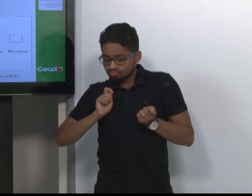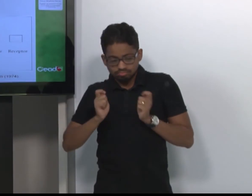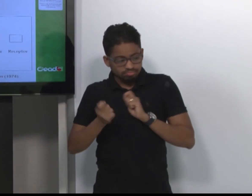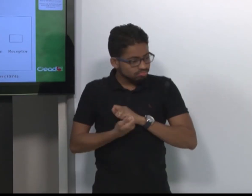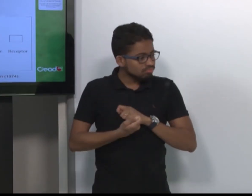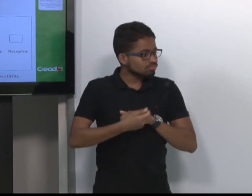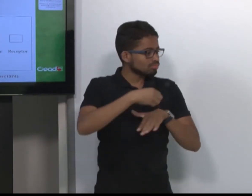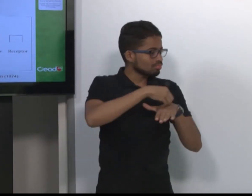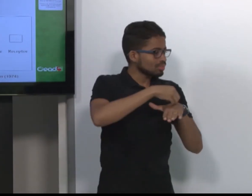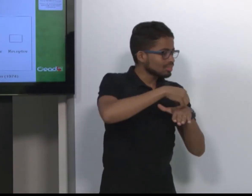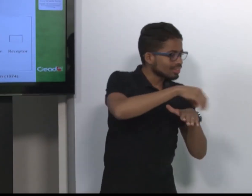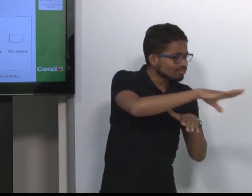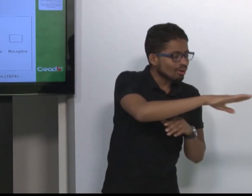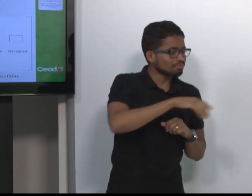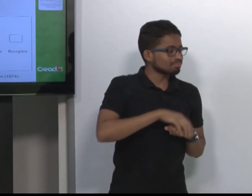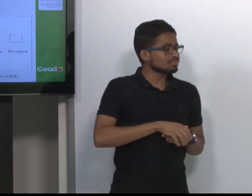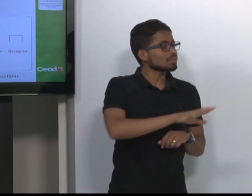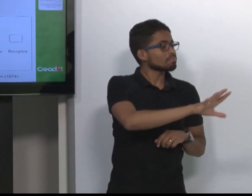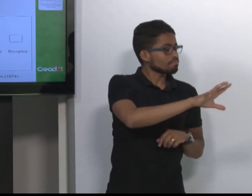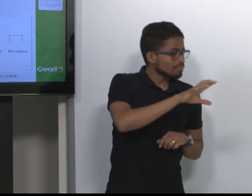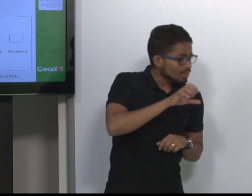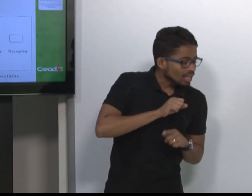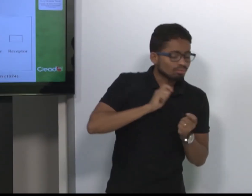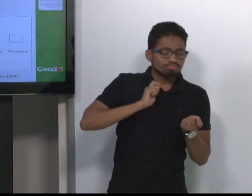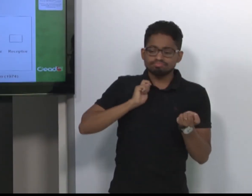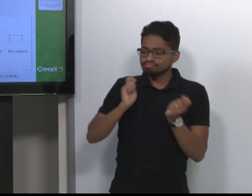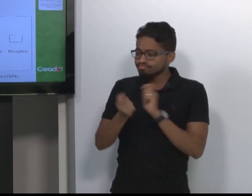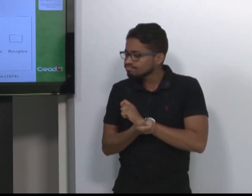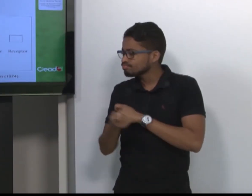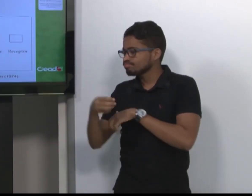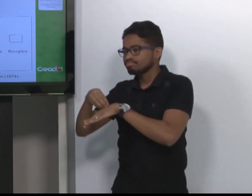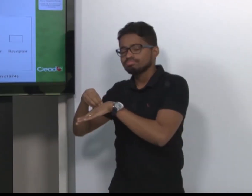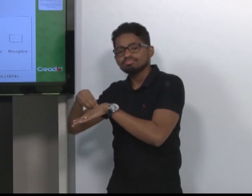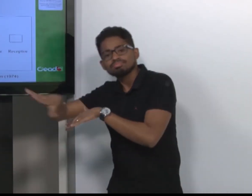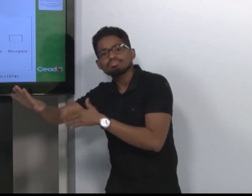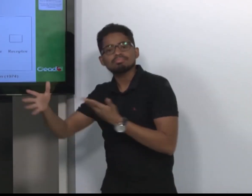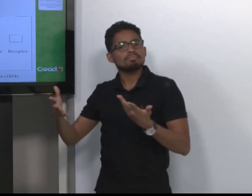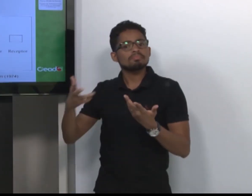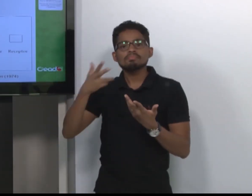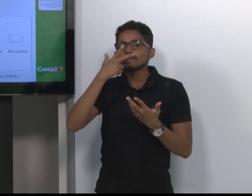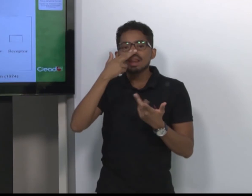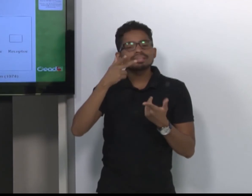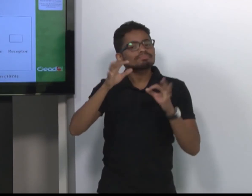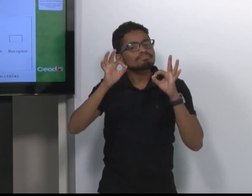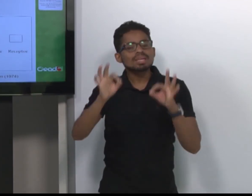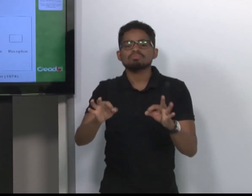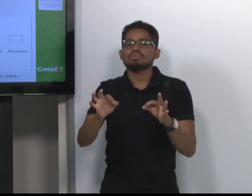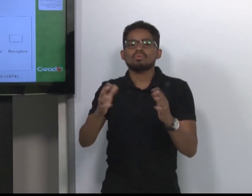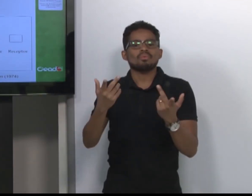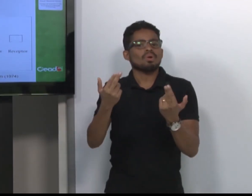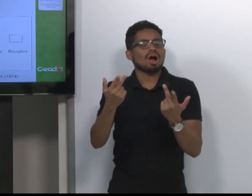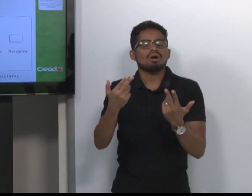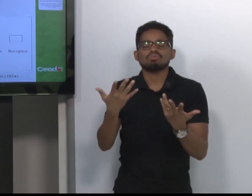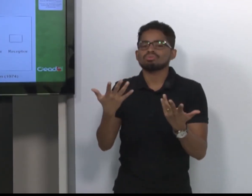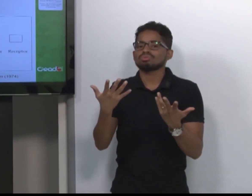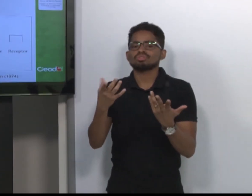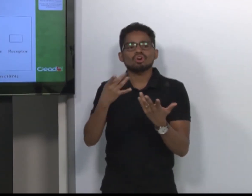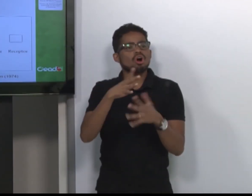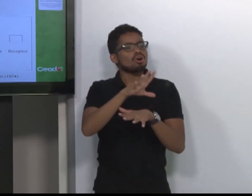tradutor de somente repassar a informação. Ou seja, ele pega a informação